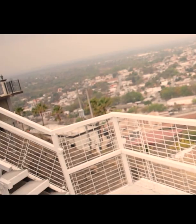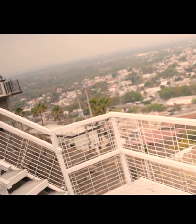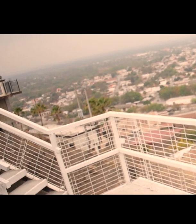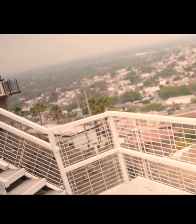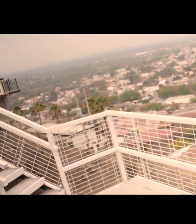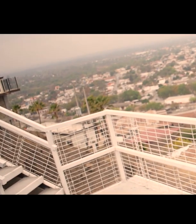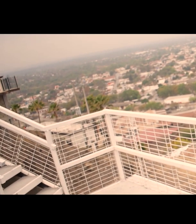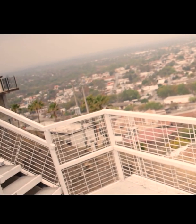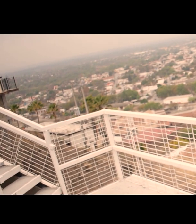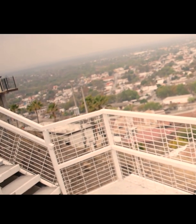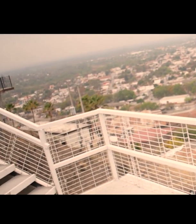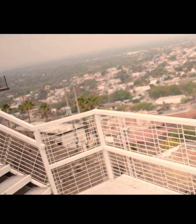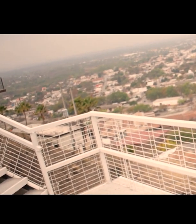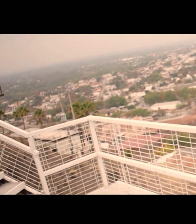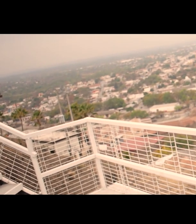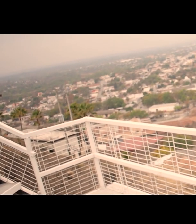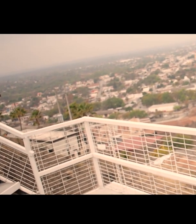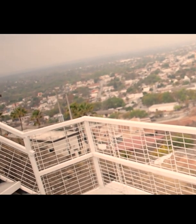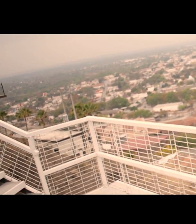en la oración